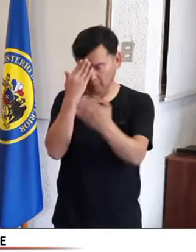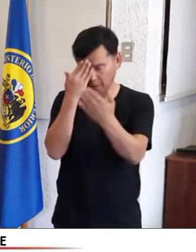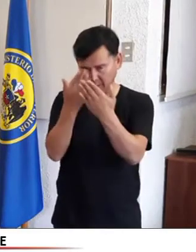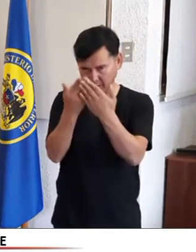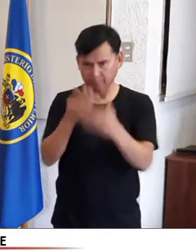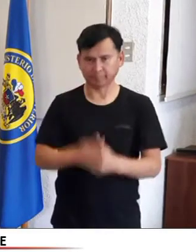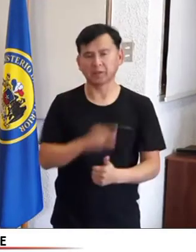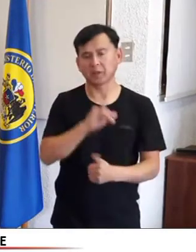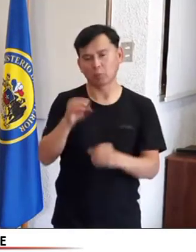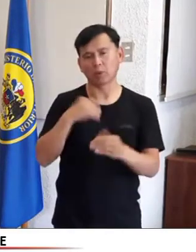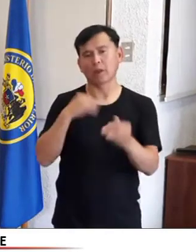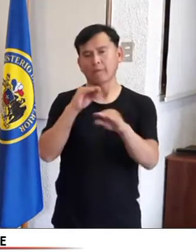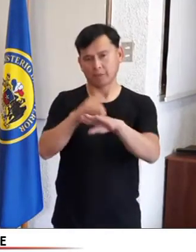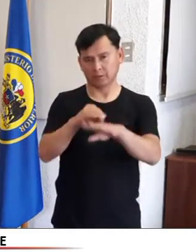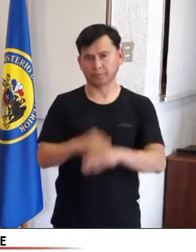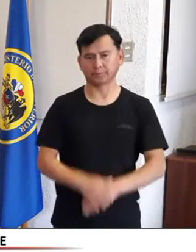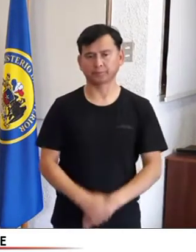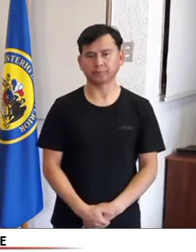presencial.